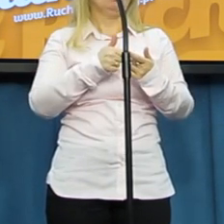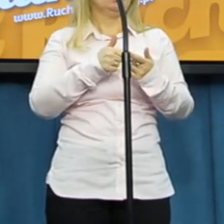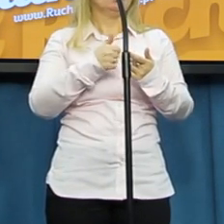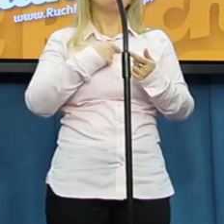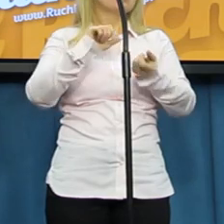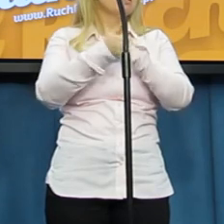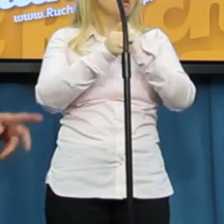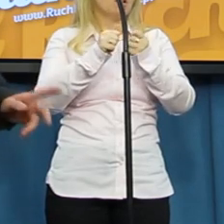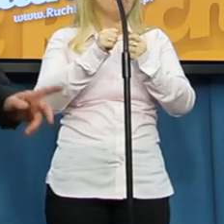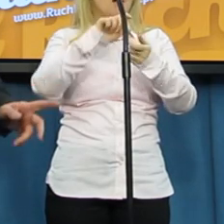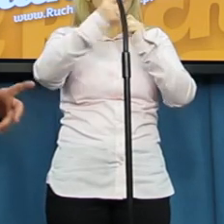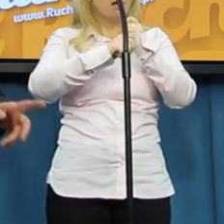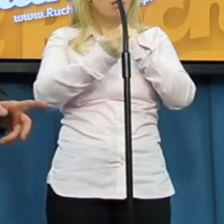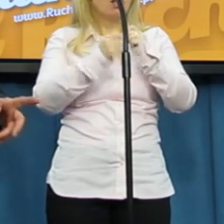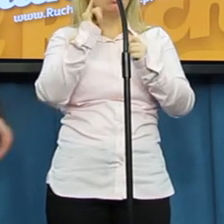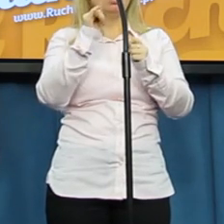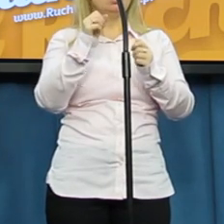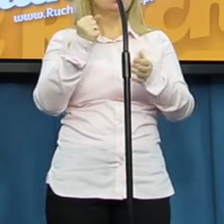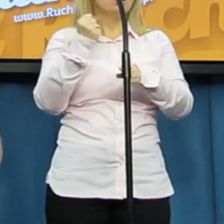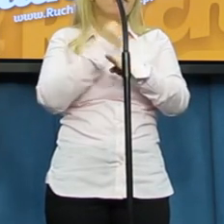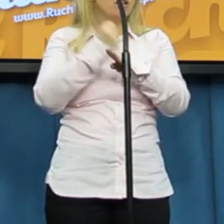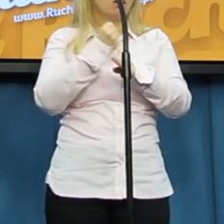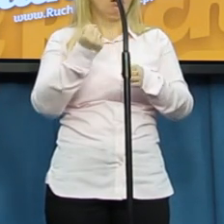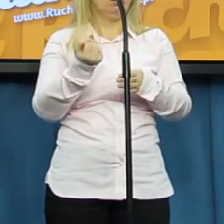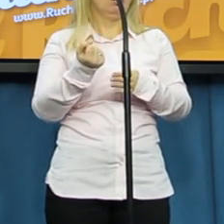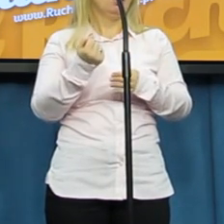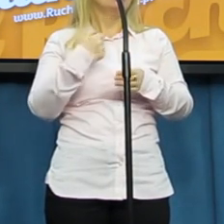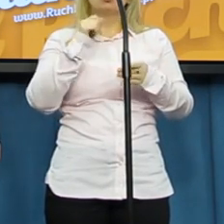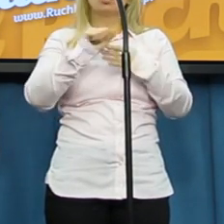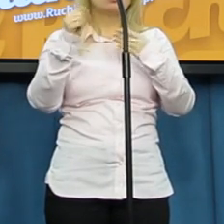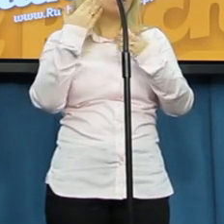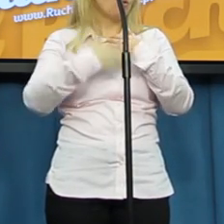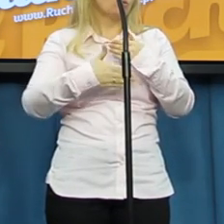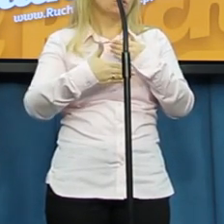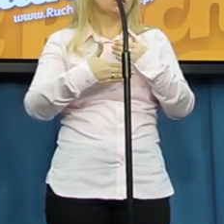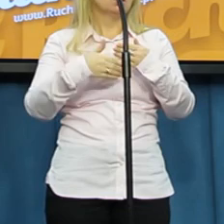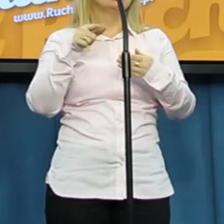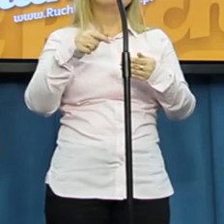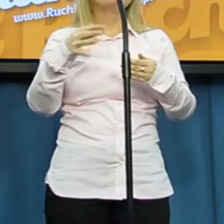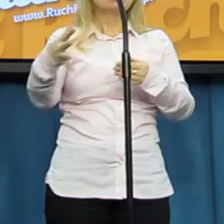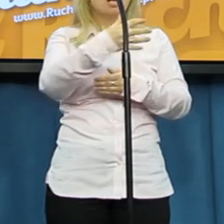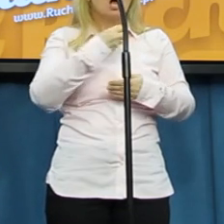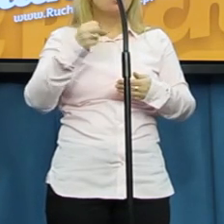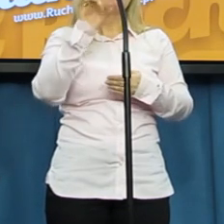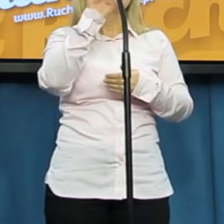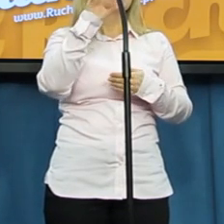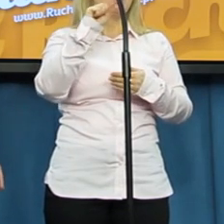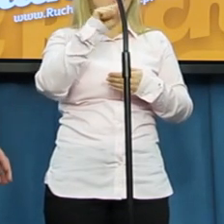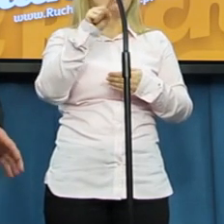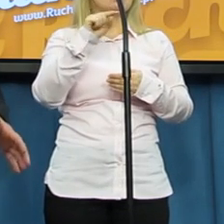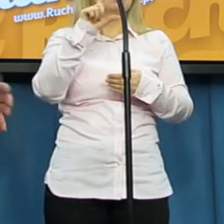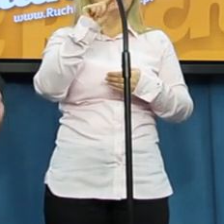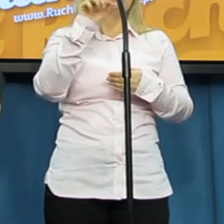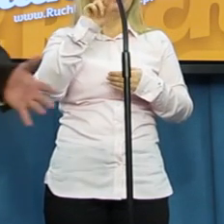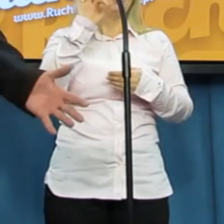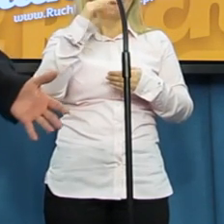nam gaz, my wam kasę. To się po prostu skończyło. Bądź zaczyna się kończyć. Dzisiaj dochody Gazpromu stają się radykalnie coraz mniejsze w